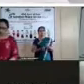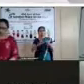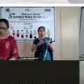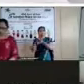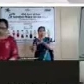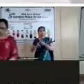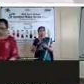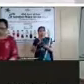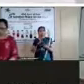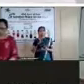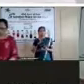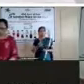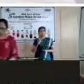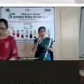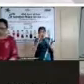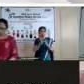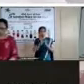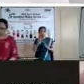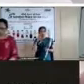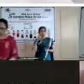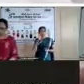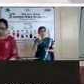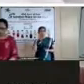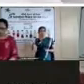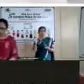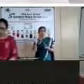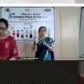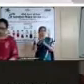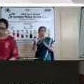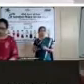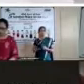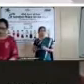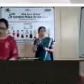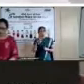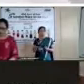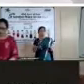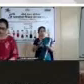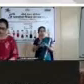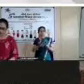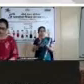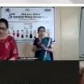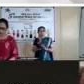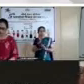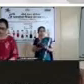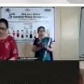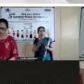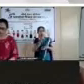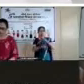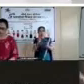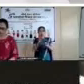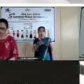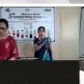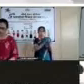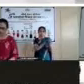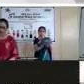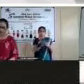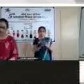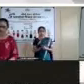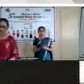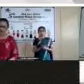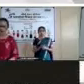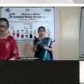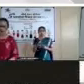वीक दिव्यांगजन मूवमेंट विशेष योजना का सशक्तिकरण समावेशित भारत की ओर कार्यक्रम के आयोजन